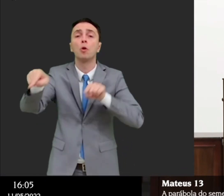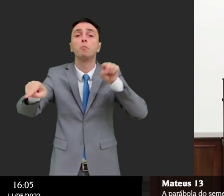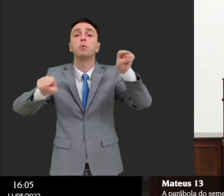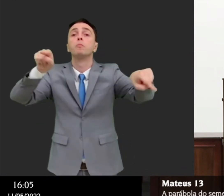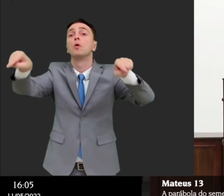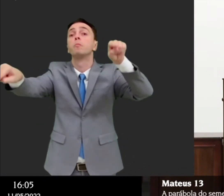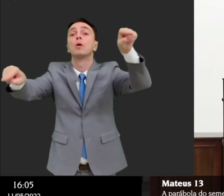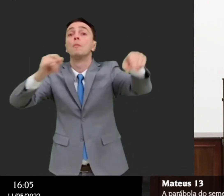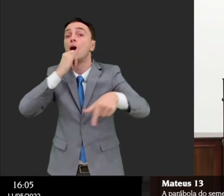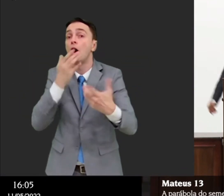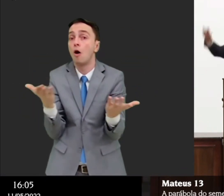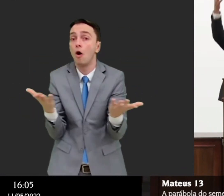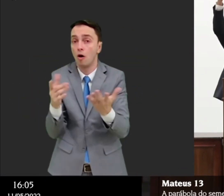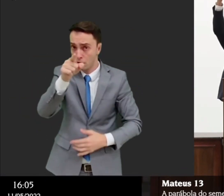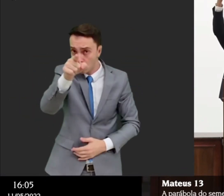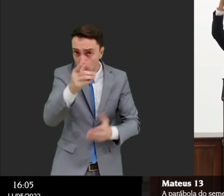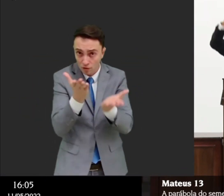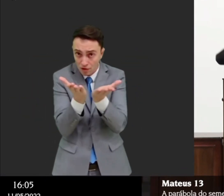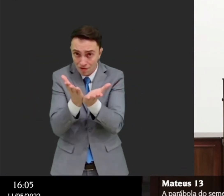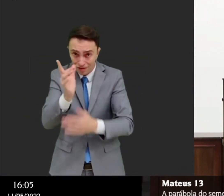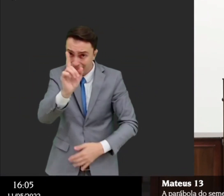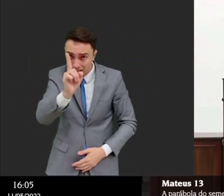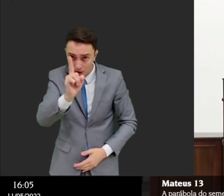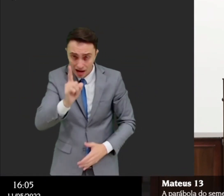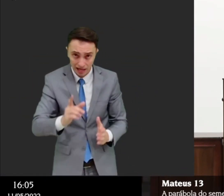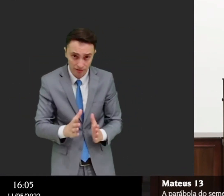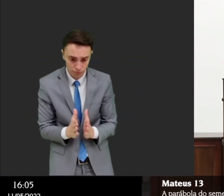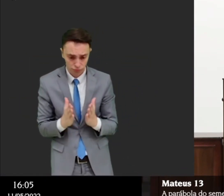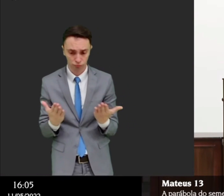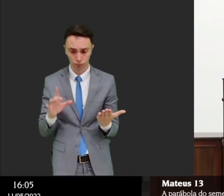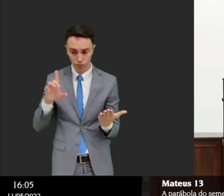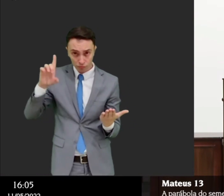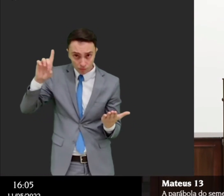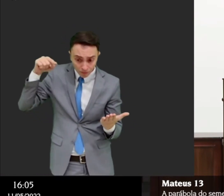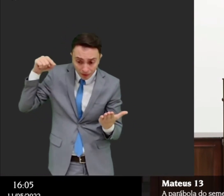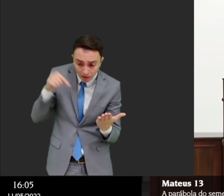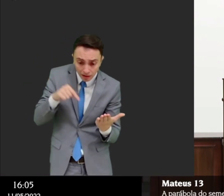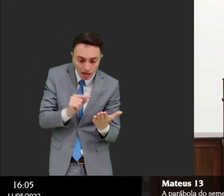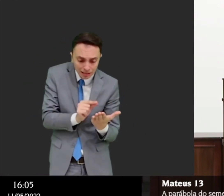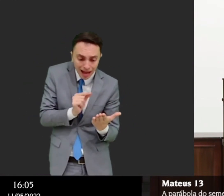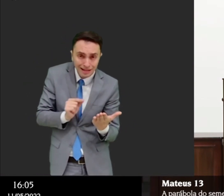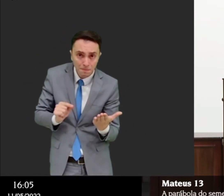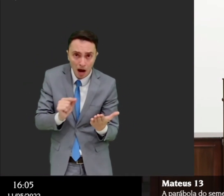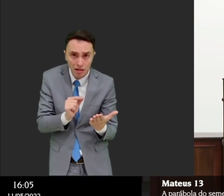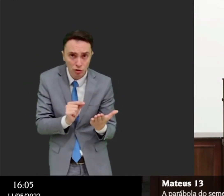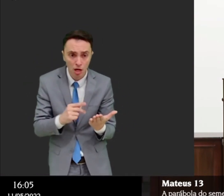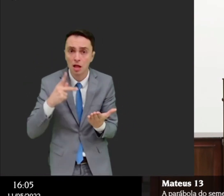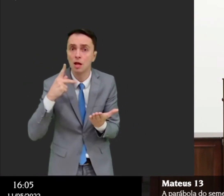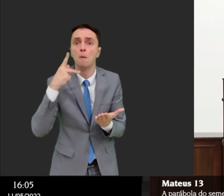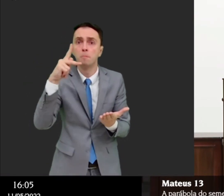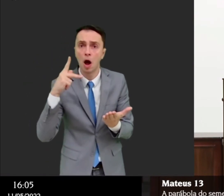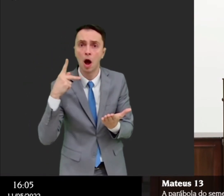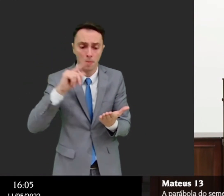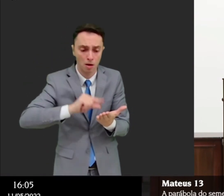hoje, você que não é crente, a semente está aqui. Você quer ser crente? Olha a semente, pega ela. Você não